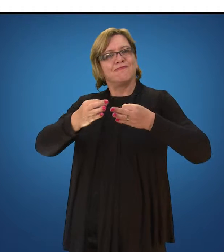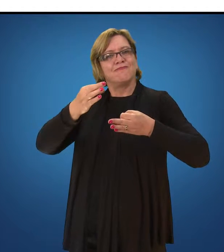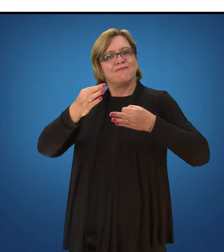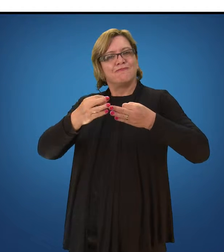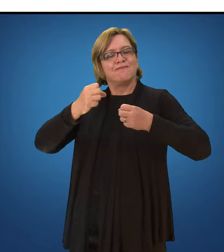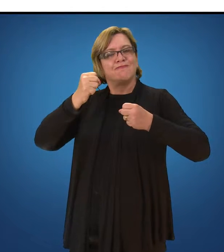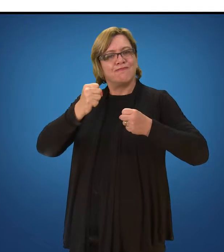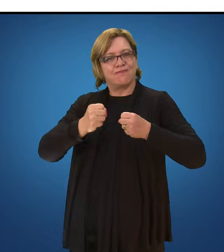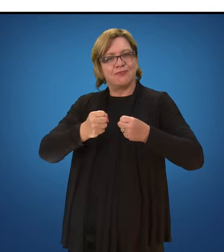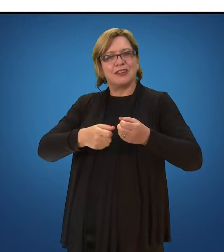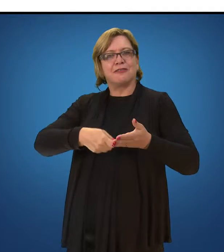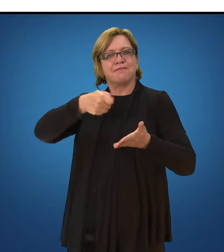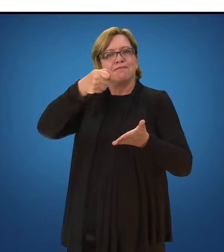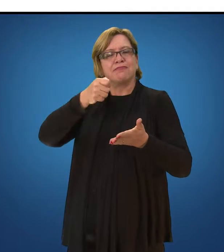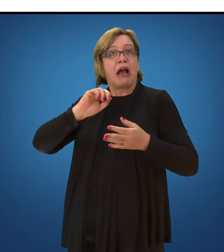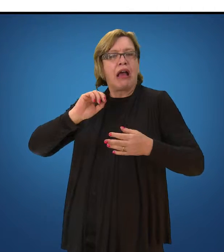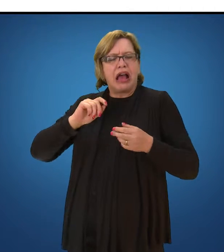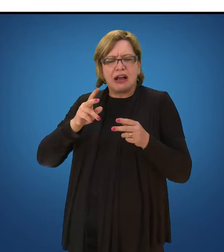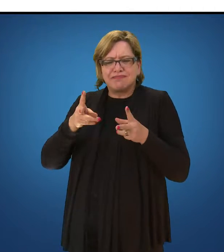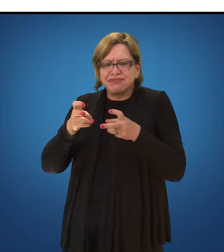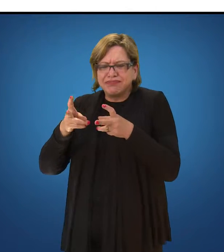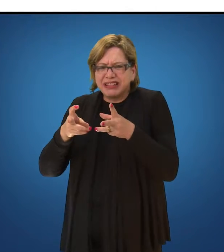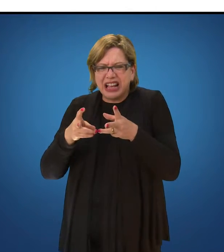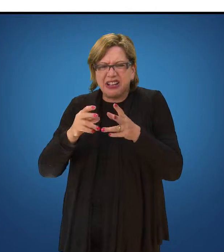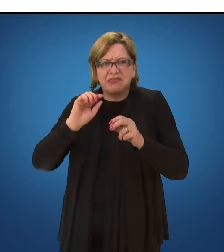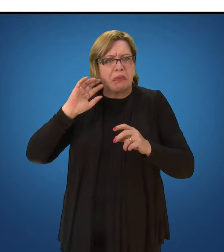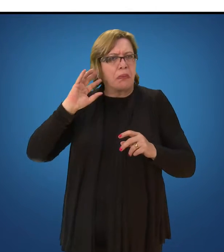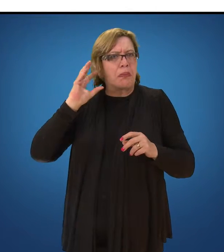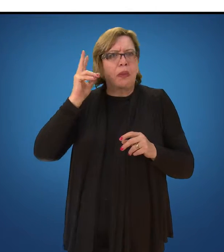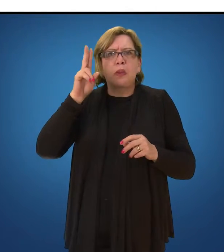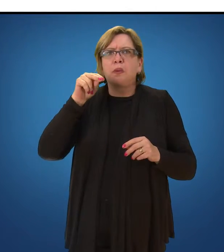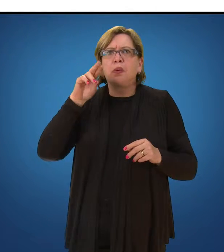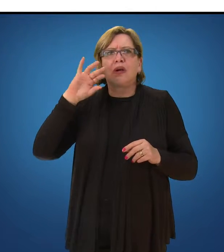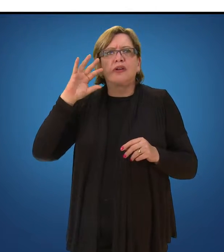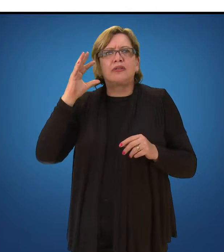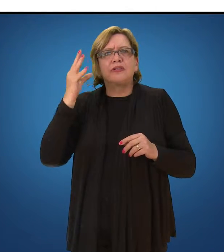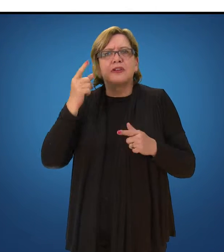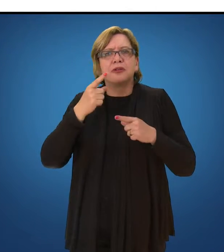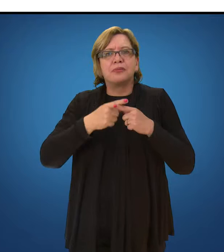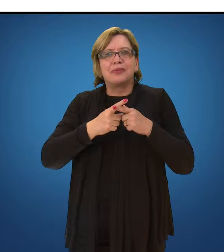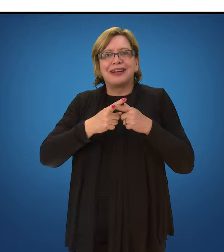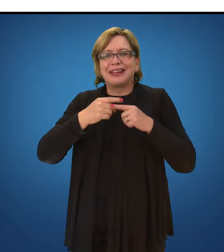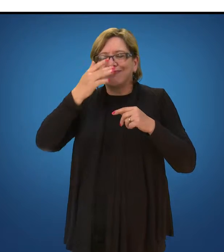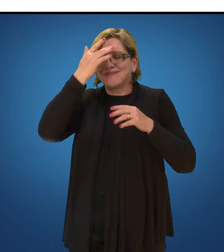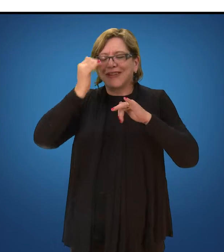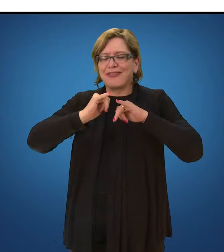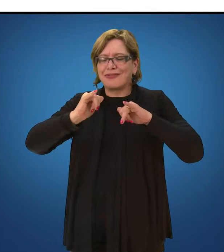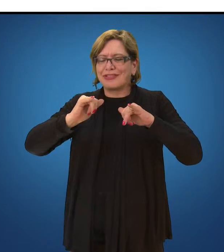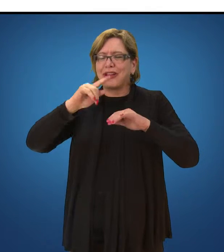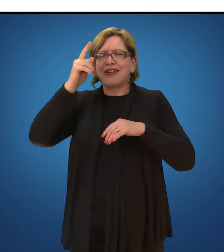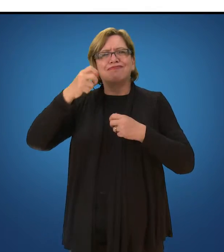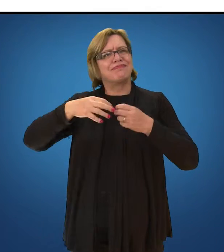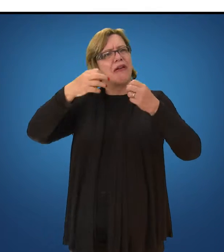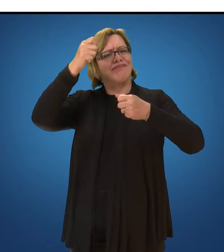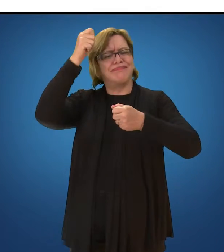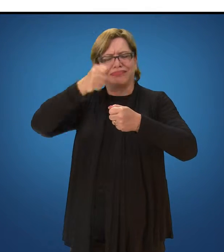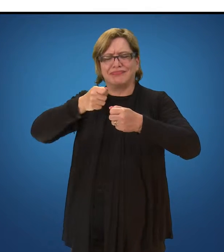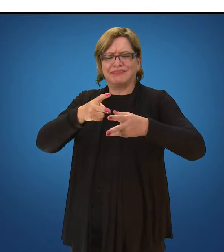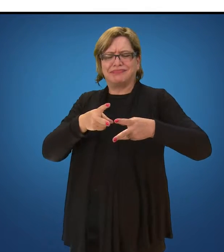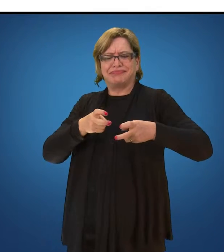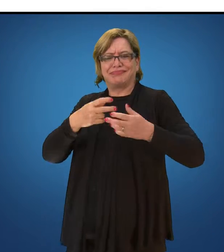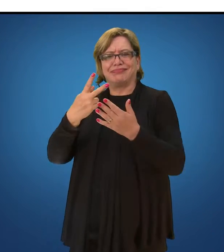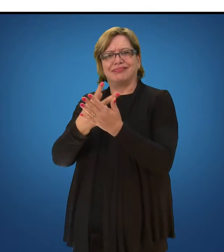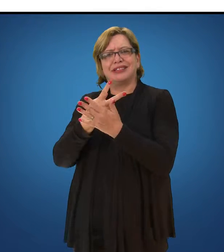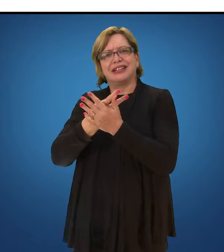eventos que não aconteceram de fato, porque a reconstrução desses eventos levou o tribunal a acreditar isso. Nós podemos